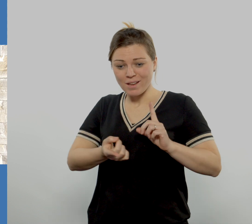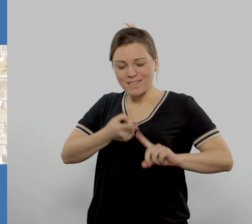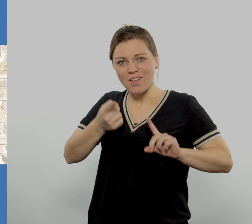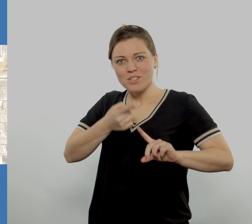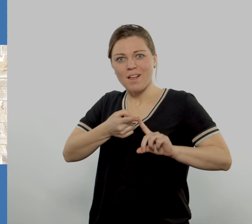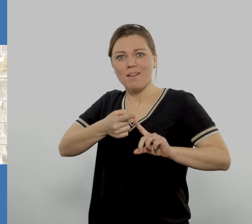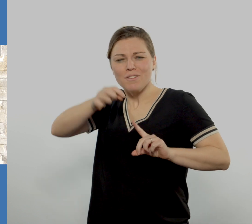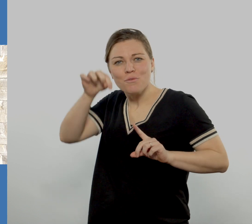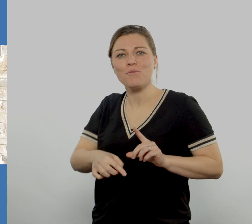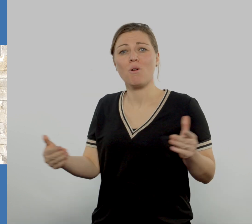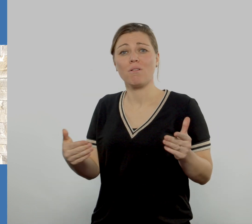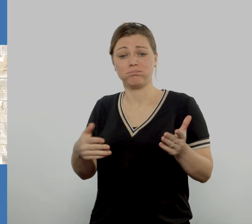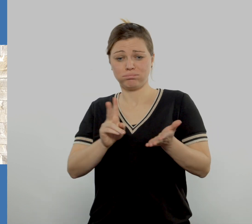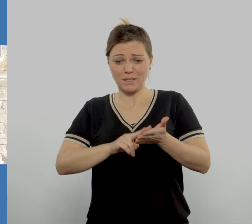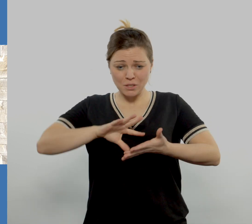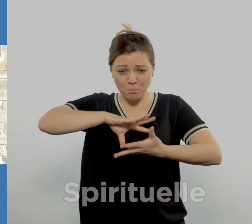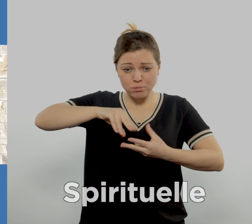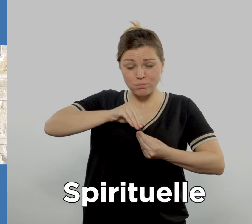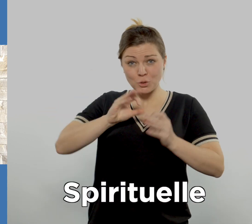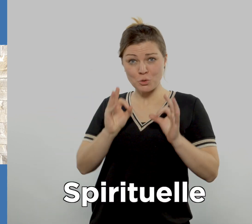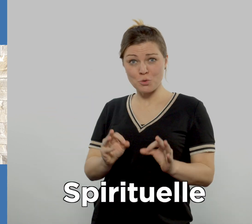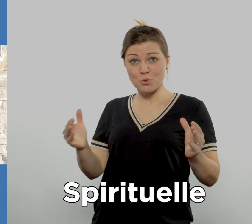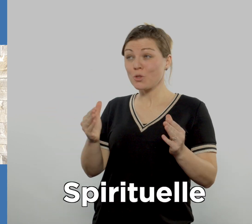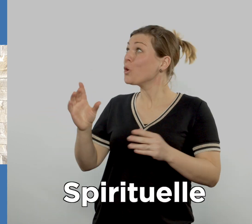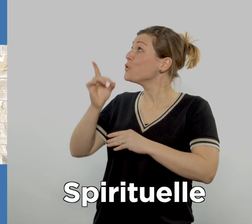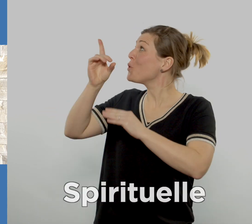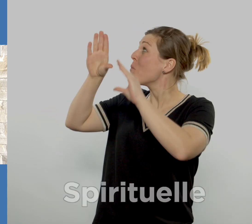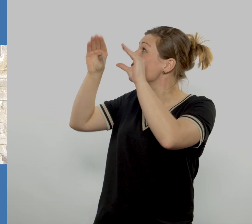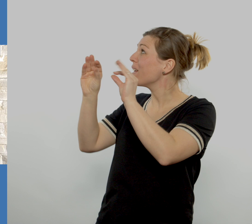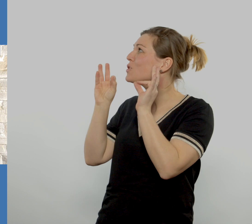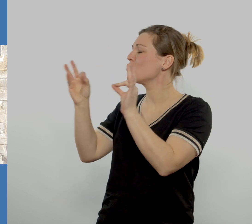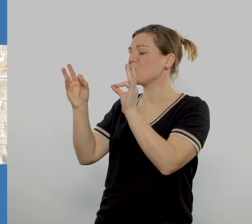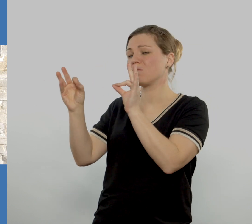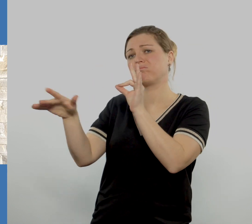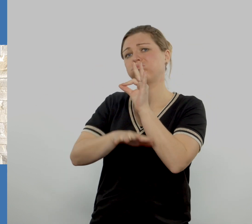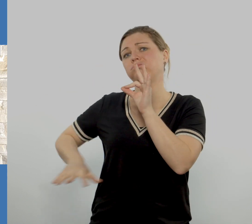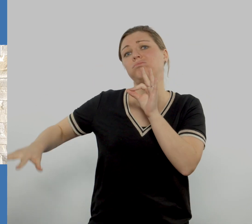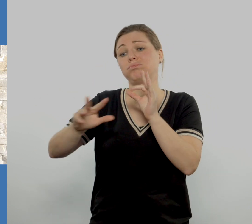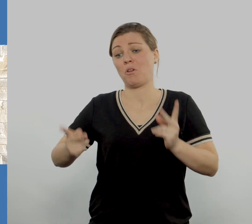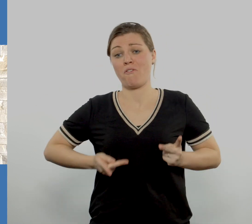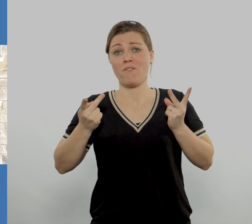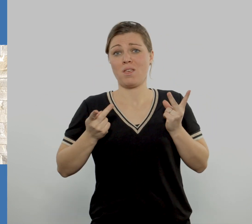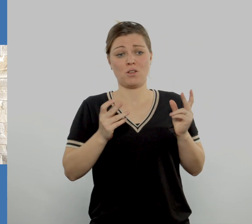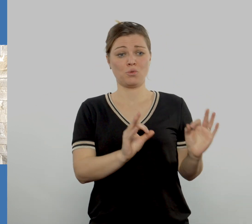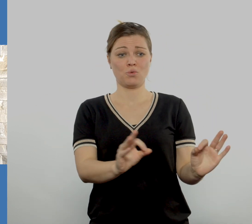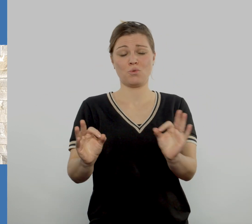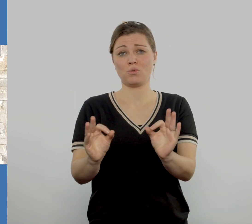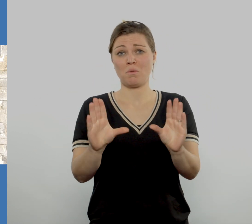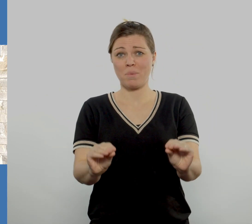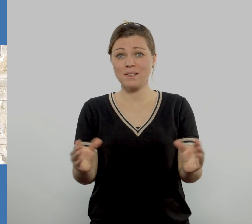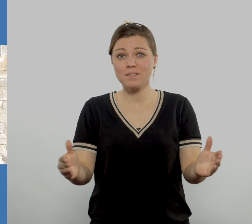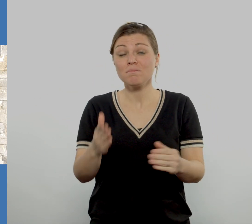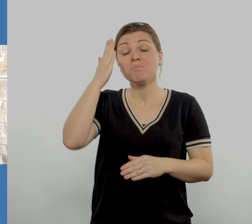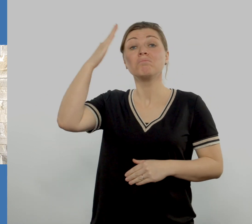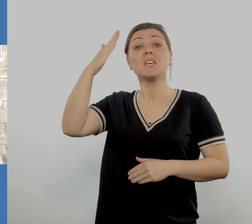y a cette réalité spirituelle, quand Dieu est à la bonne place, tout le reste également est mis à la bonne place. Quand Dieu n'est